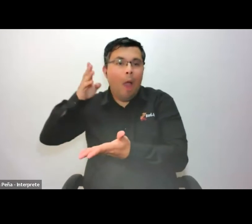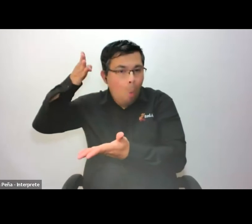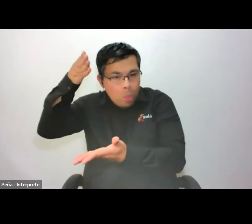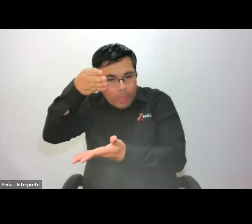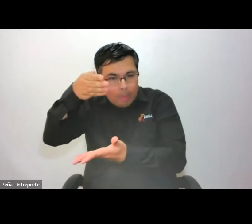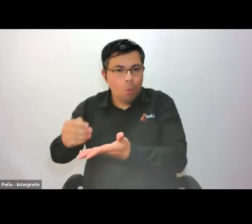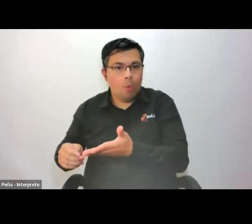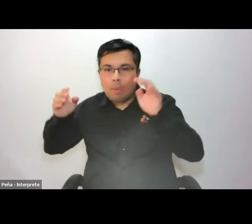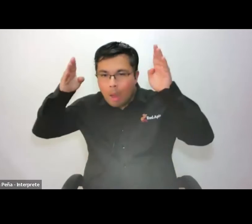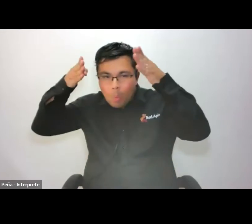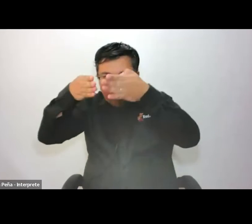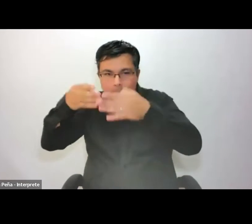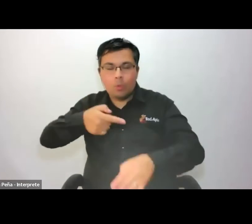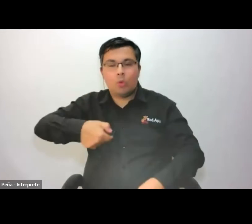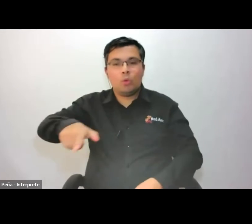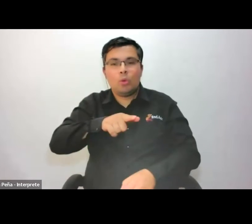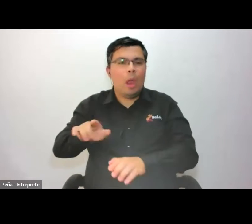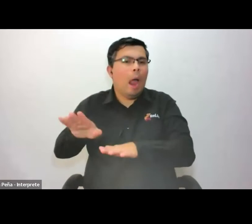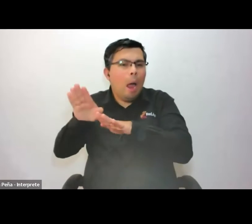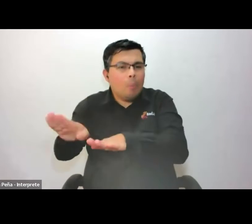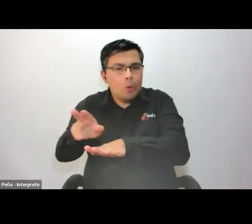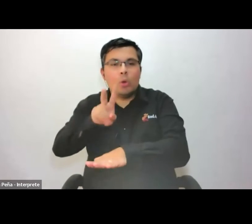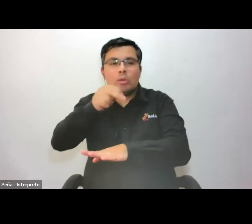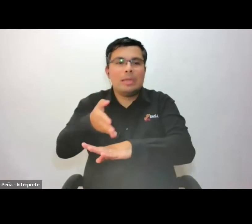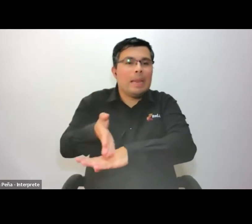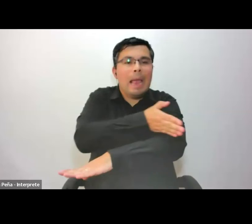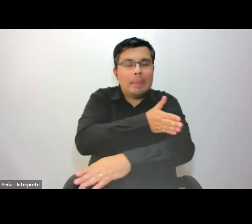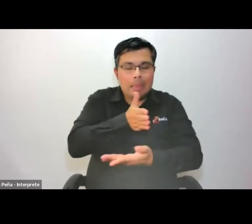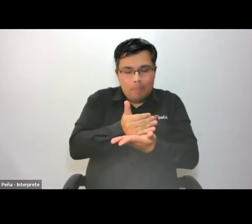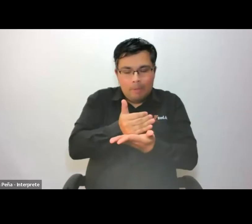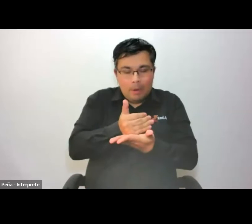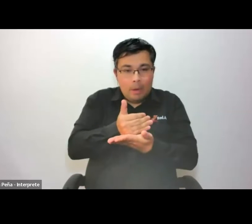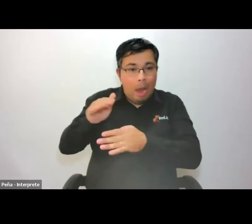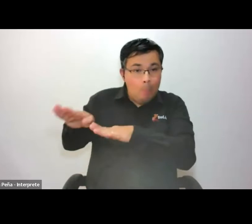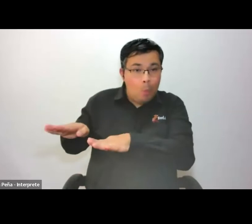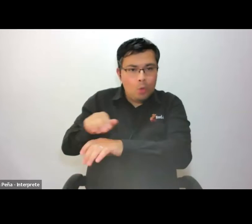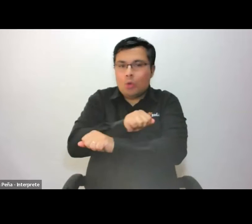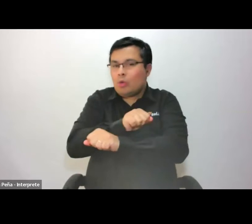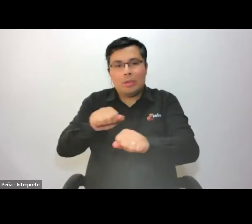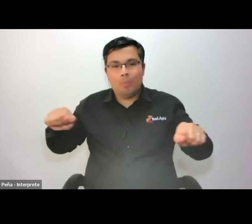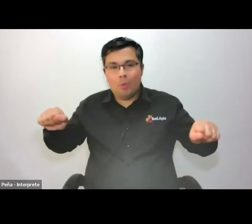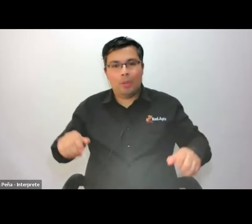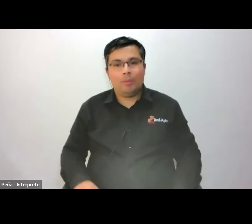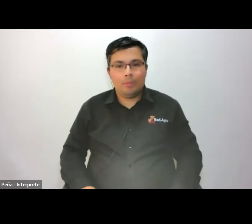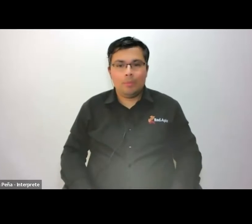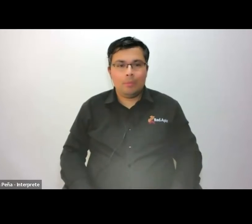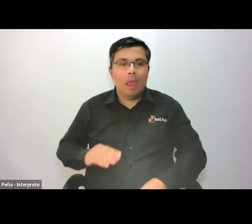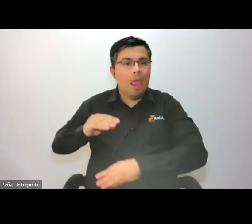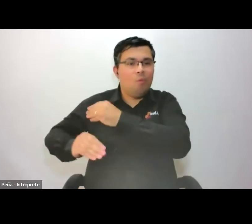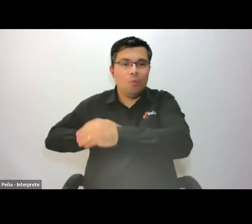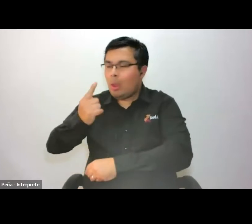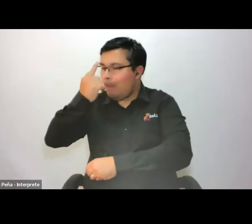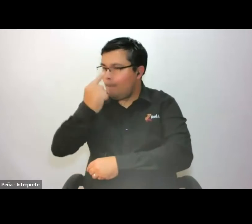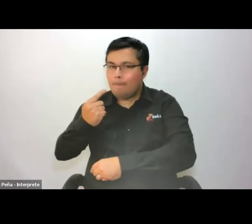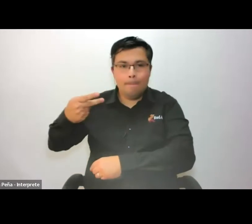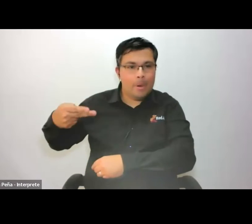un apoyo sin ningún tipo de planificación educativa en función de su perfil de apoyo. Es decir, hay